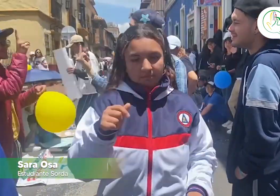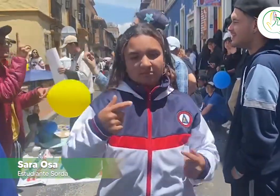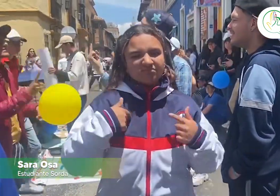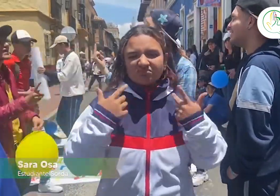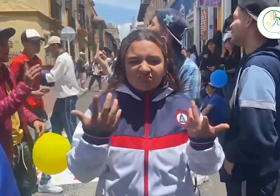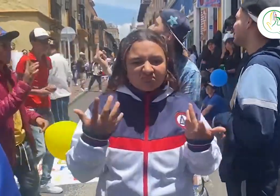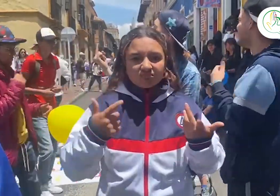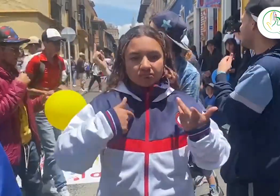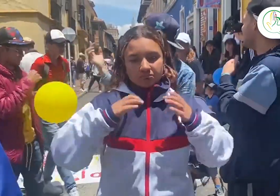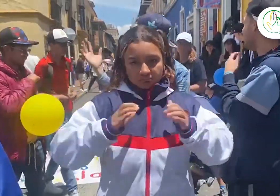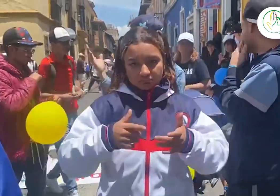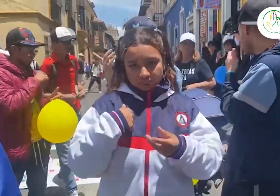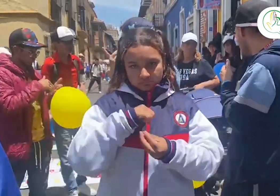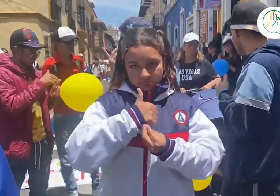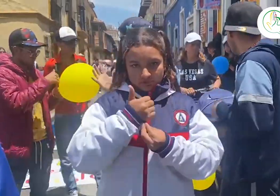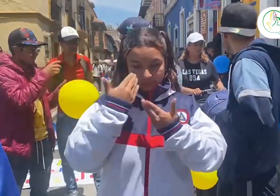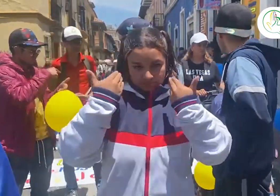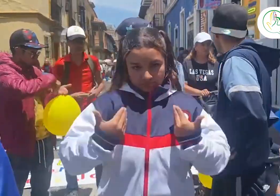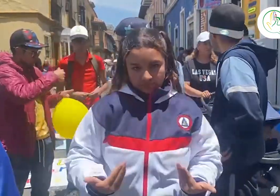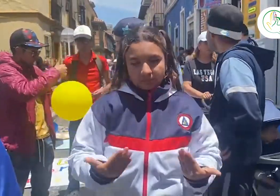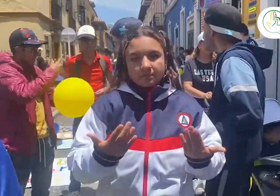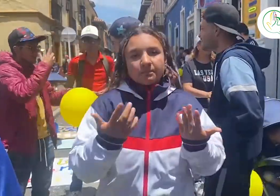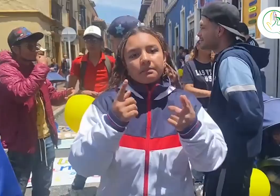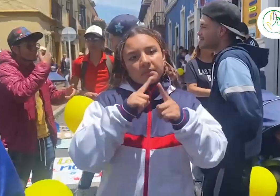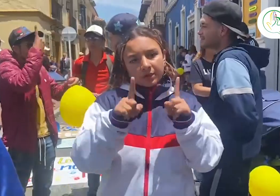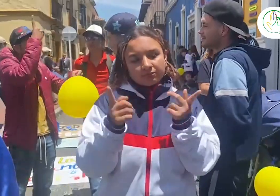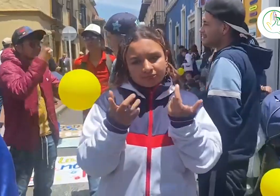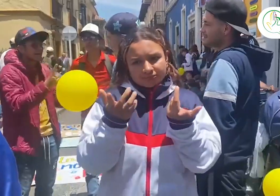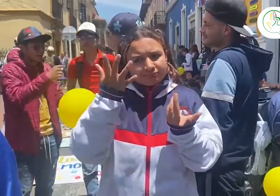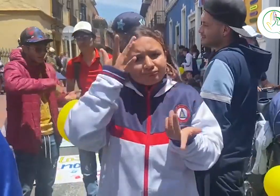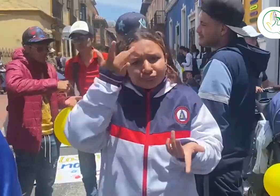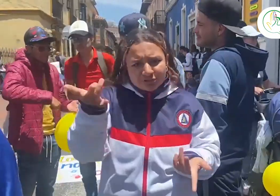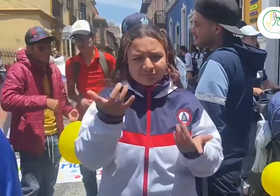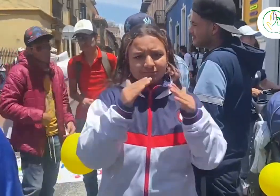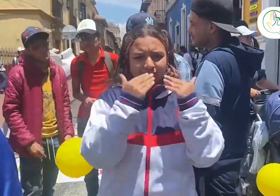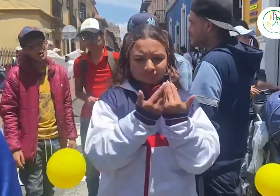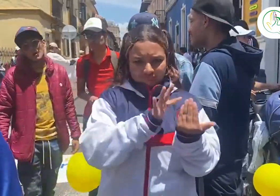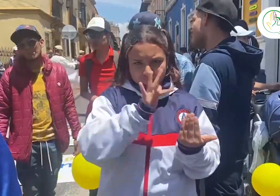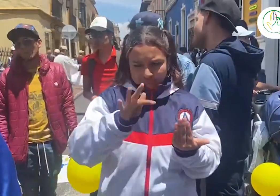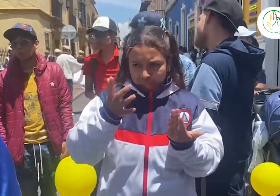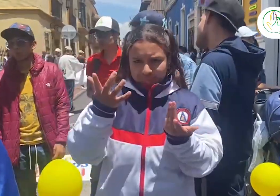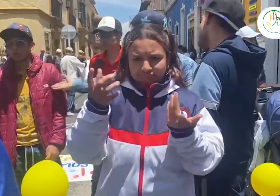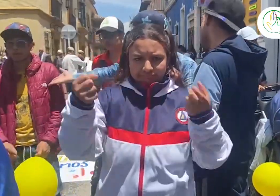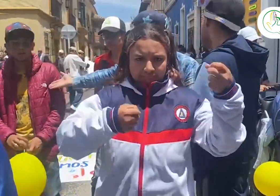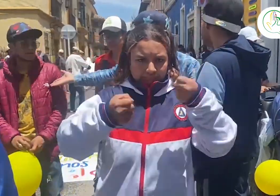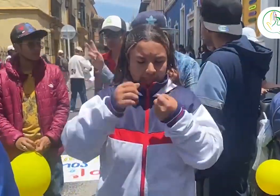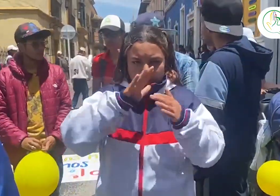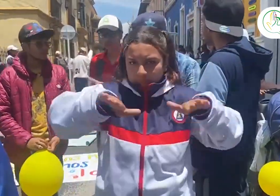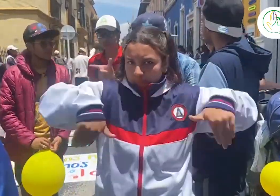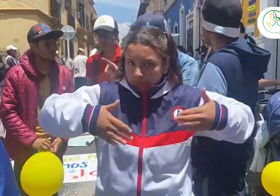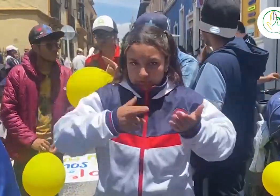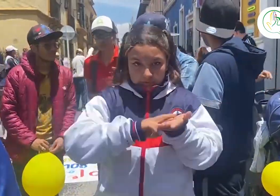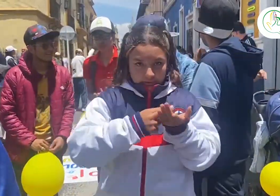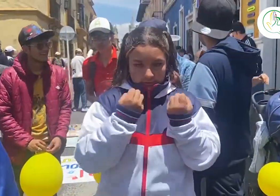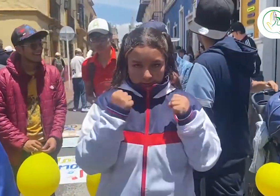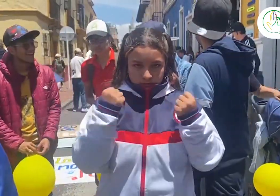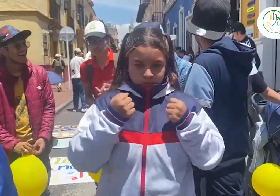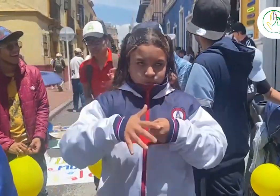Soy estudiante de décimo. Y estoy preocupada porque en el Colegio San Francisco no hay